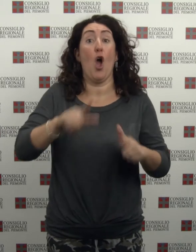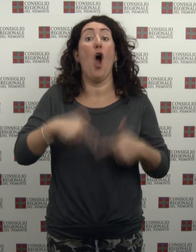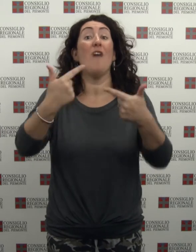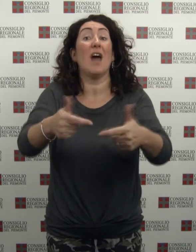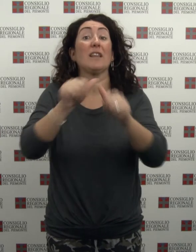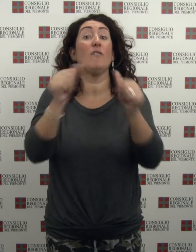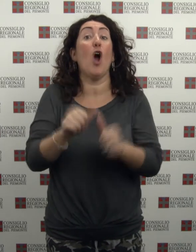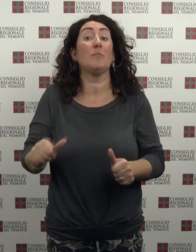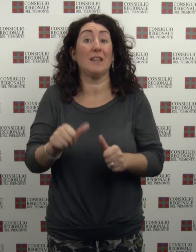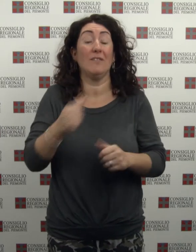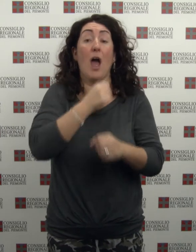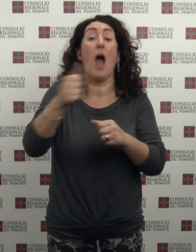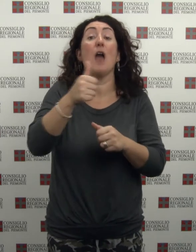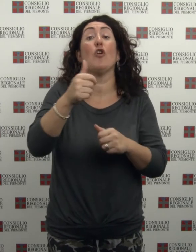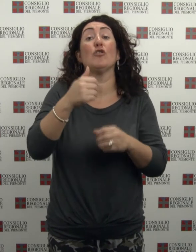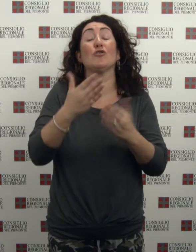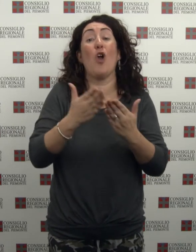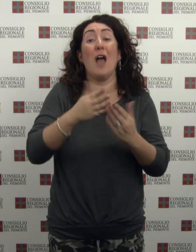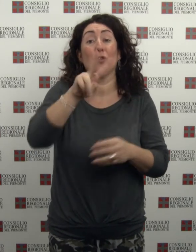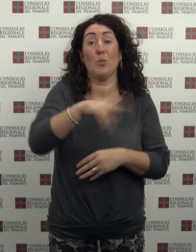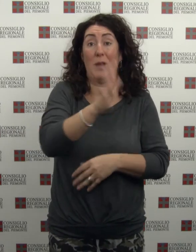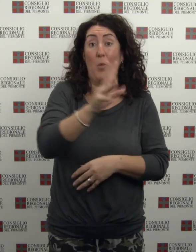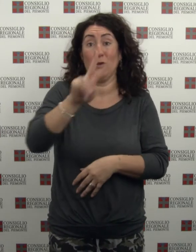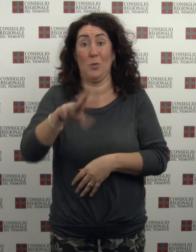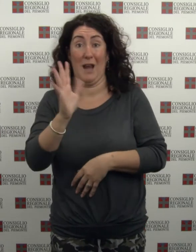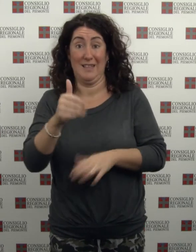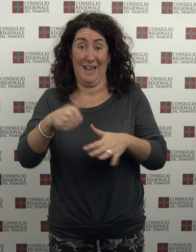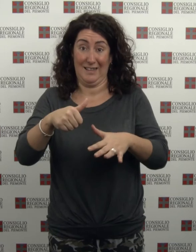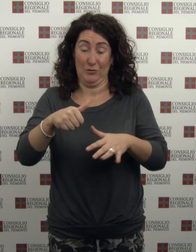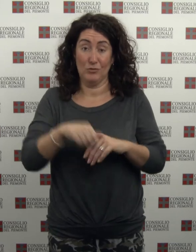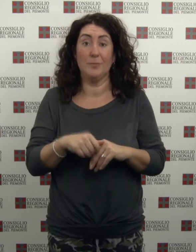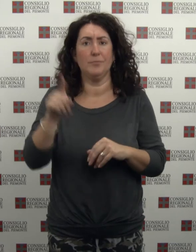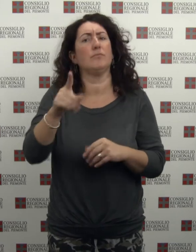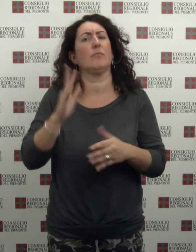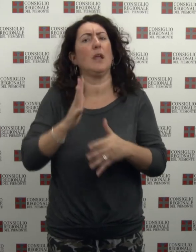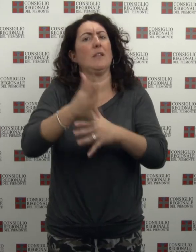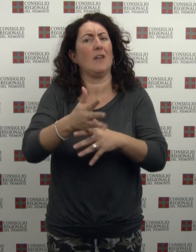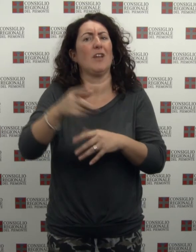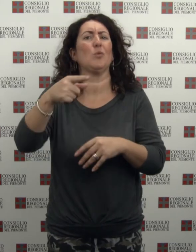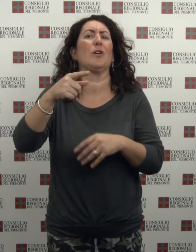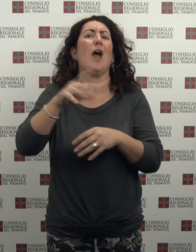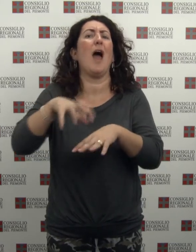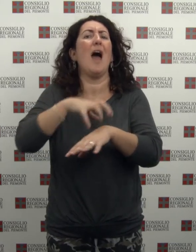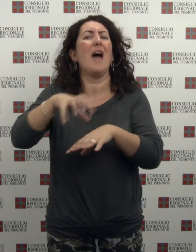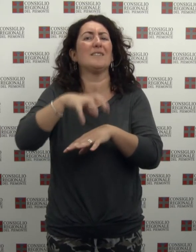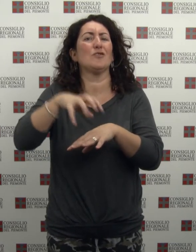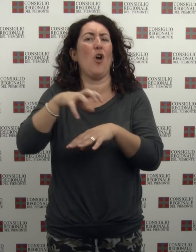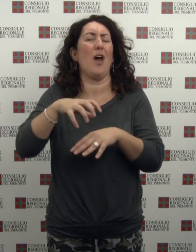scolastico 2015-2016. Per la Giunta è intervenuta l'assessore all'istruzione Gianna Pentenero.